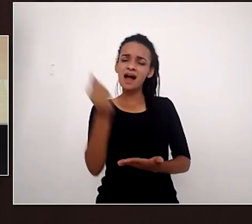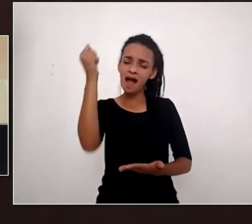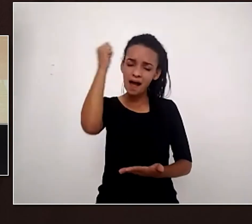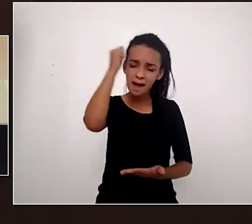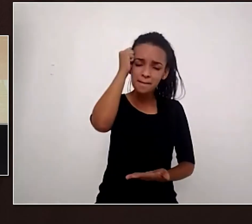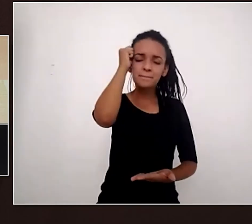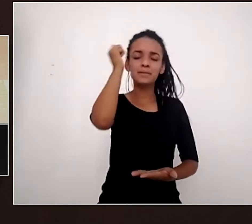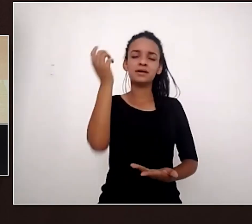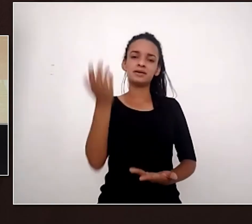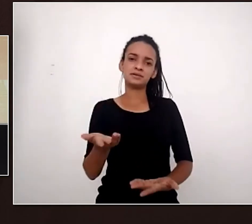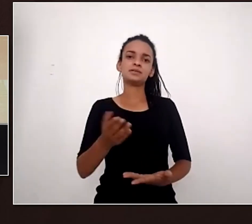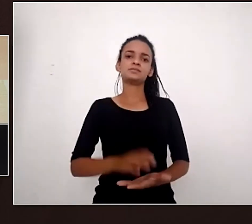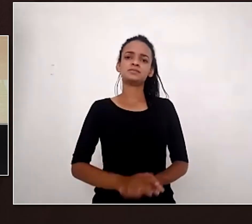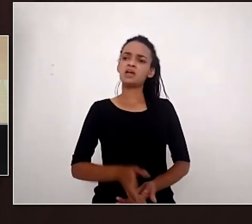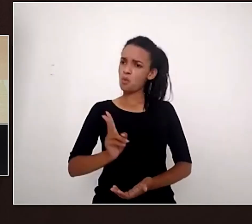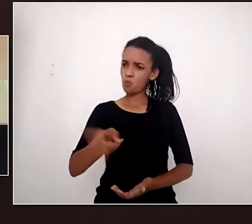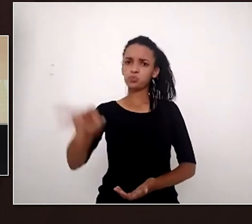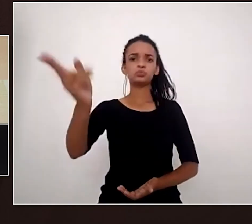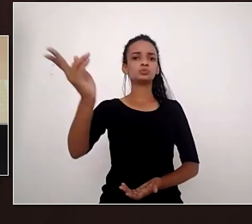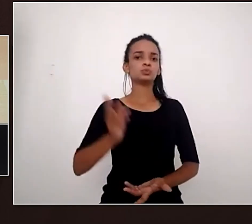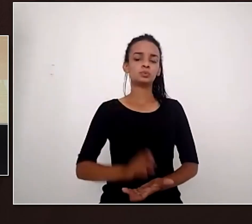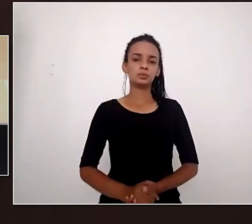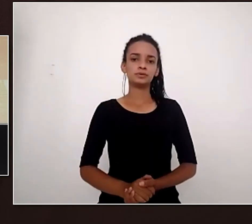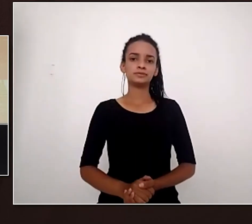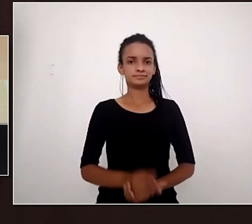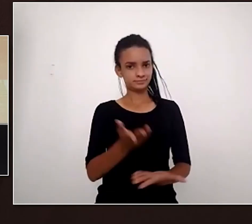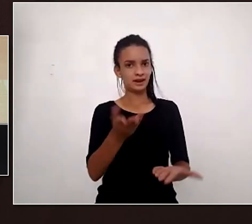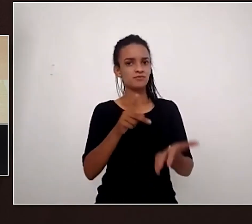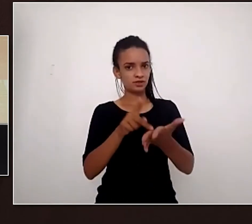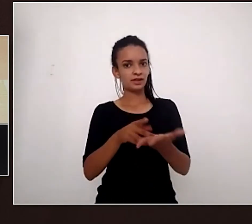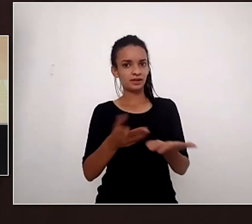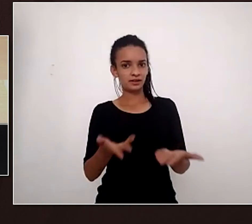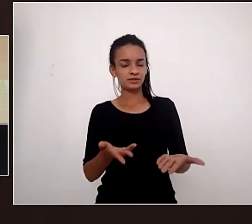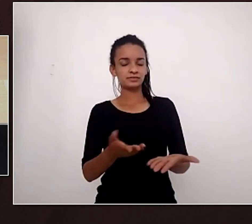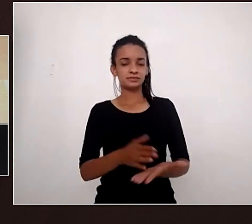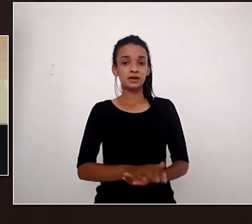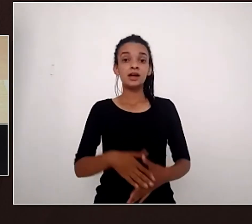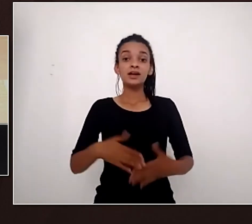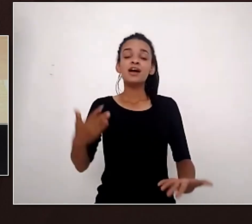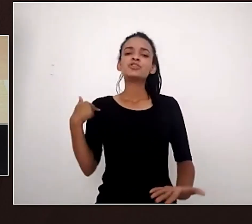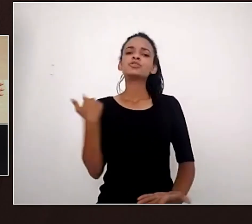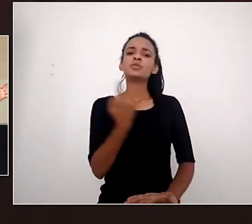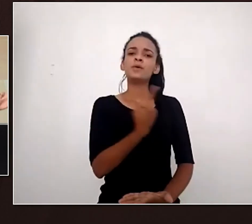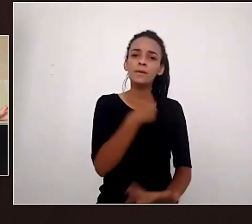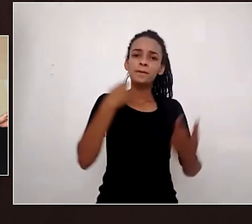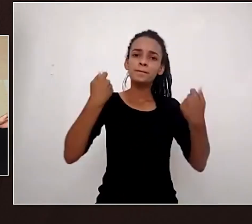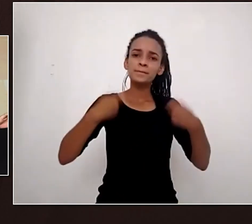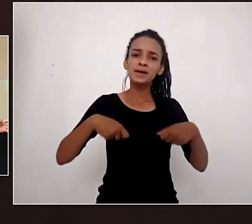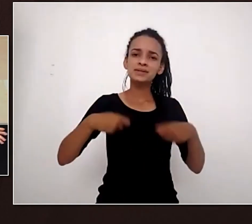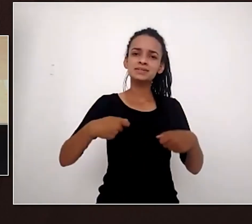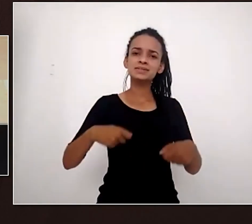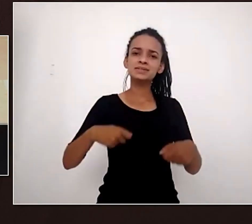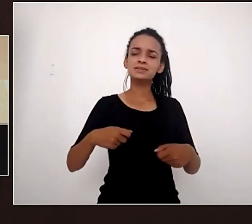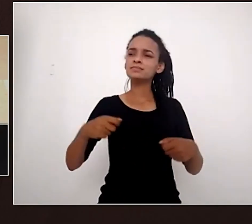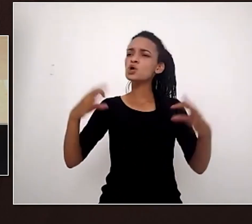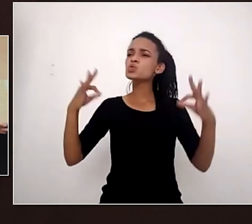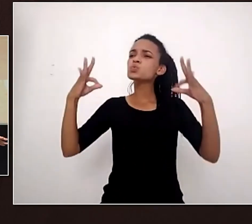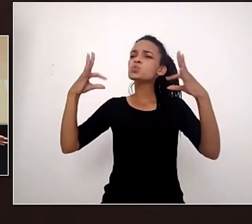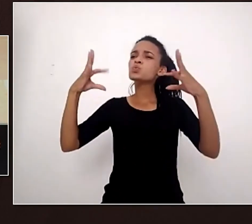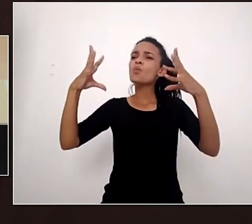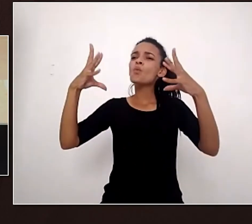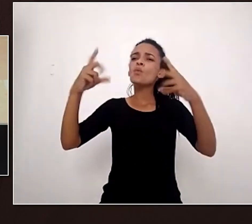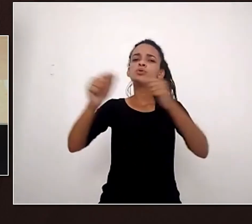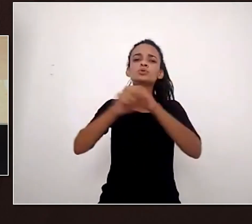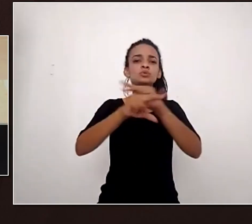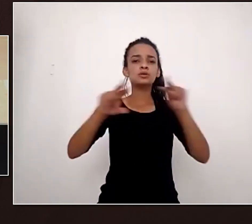e segue em frente. Não é isso? Então, irmãos, nós precisamos de todos. De